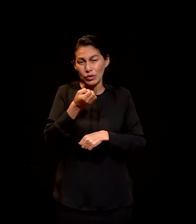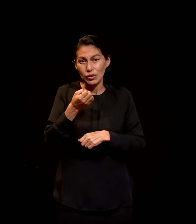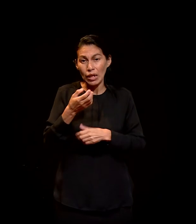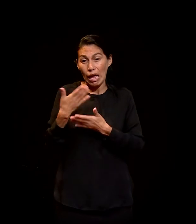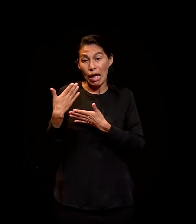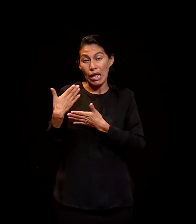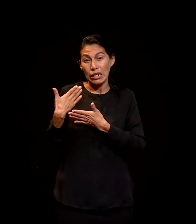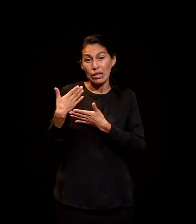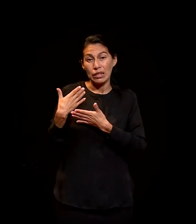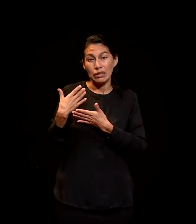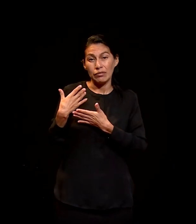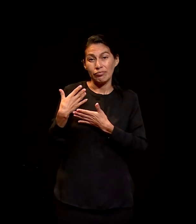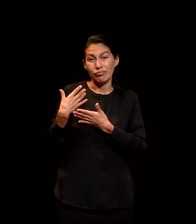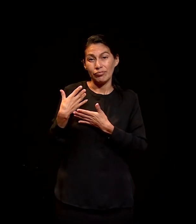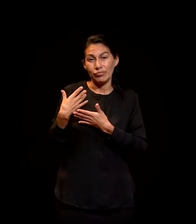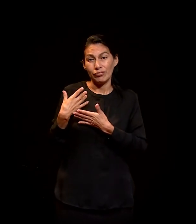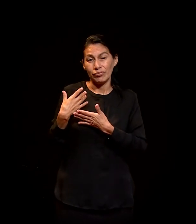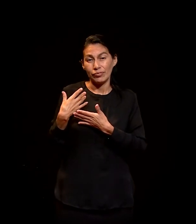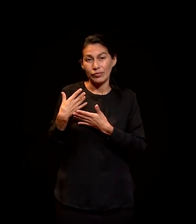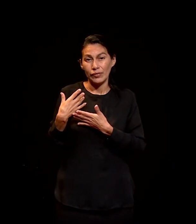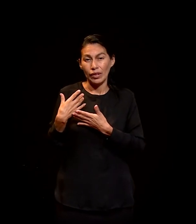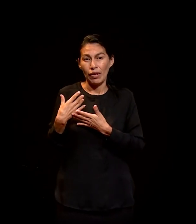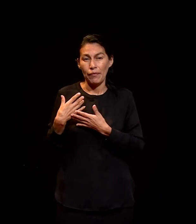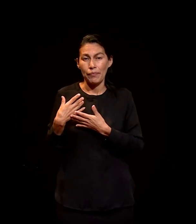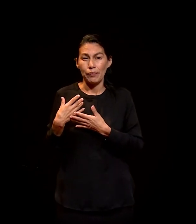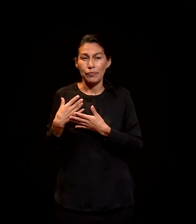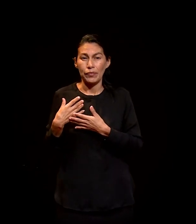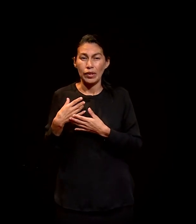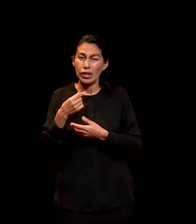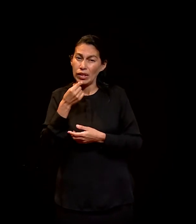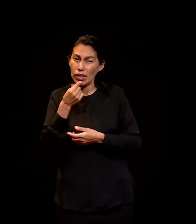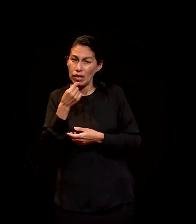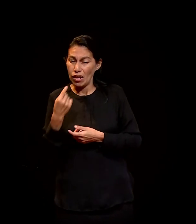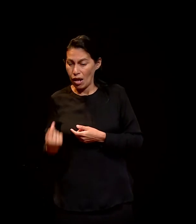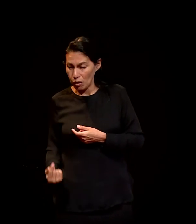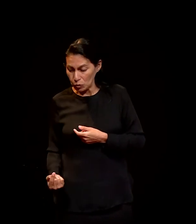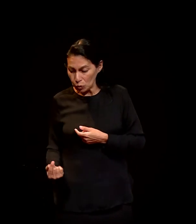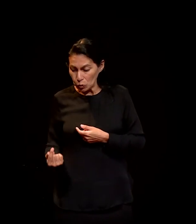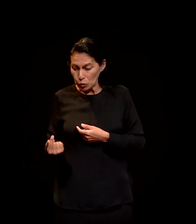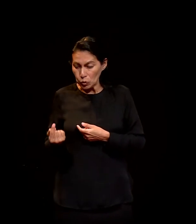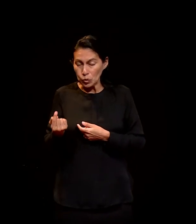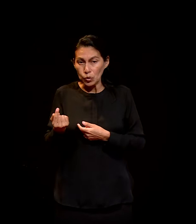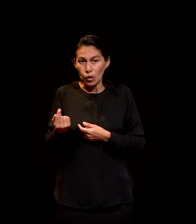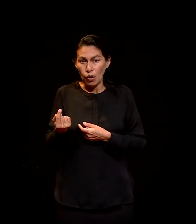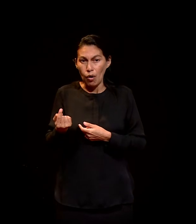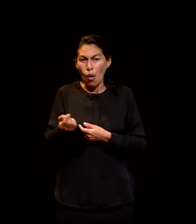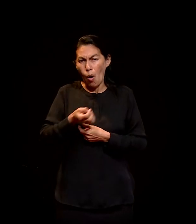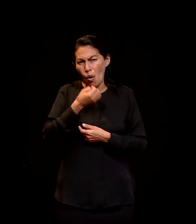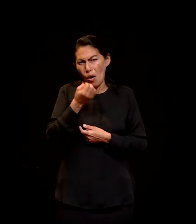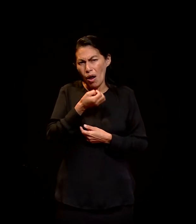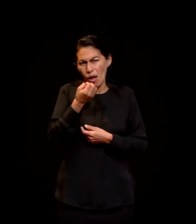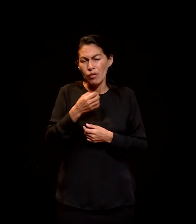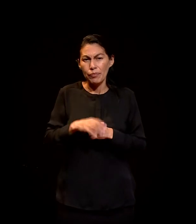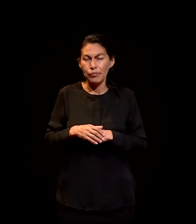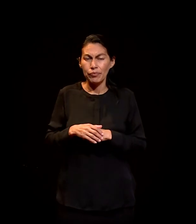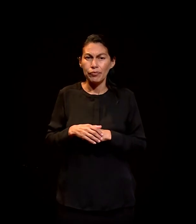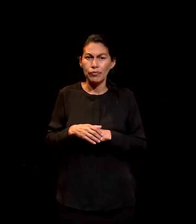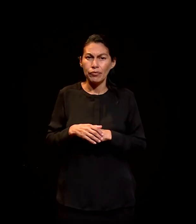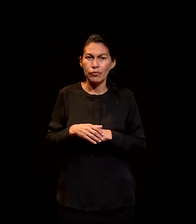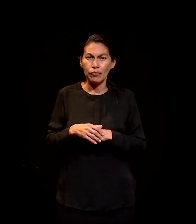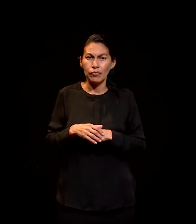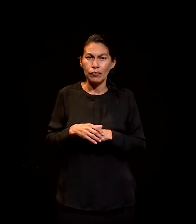en cuarentena desde pequeña pues yo siempre pues ahora cristiana